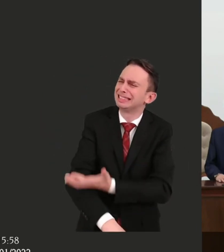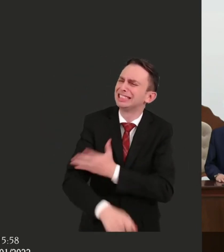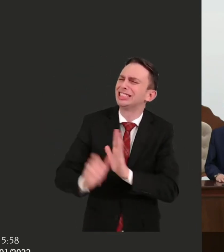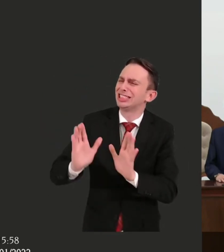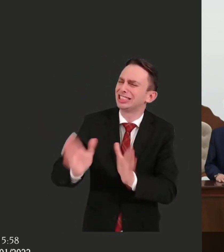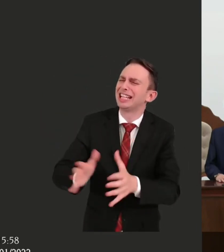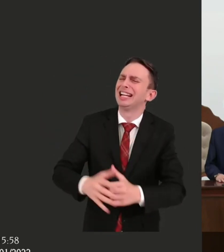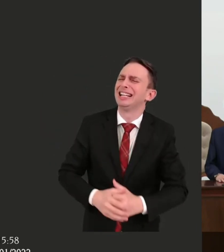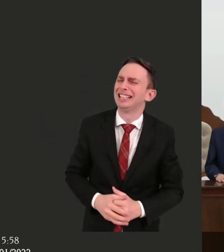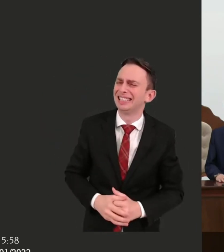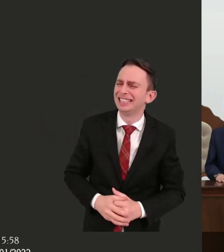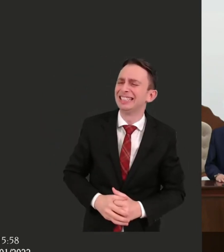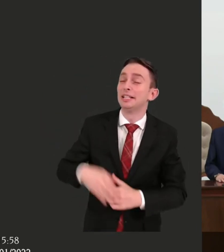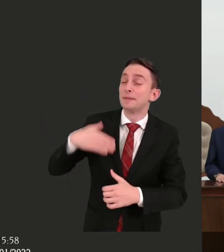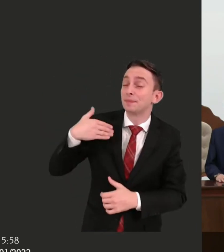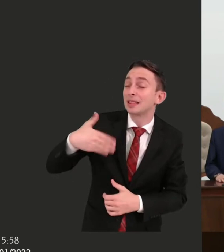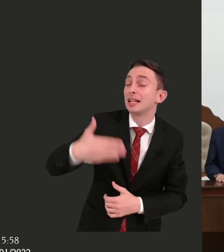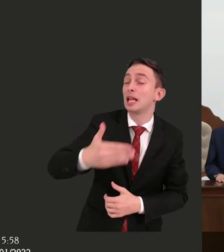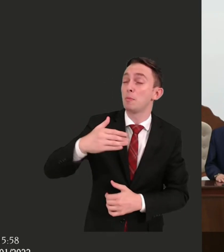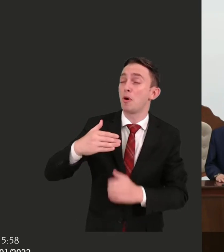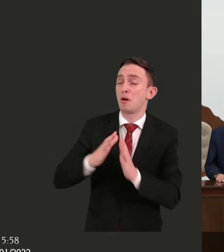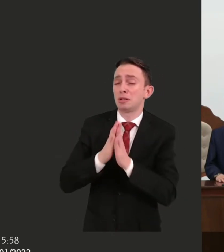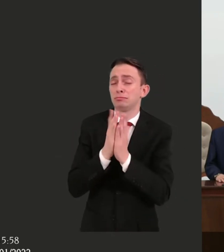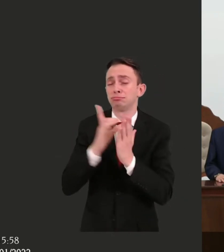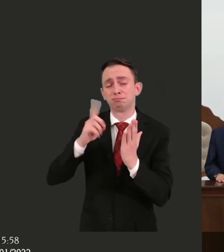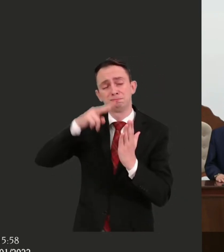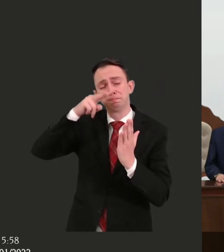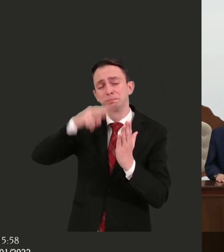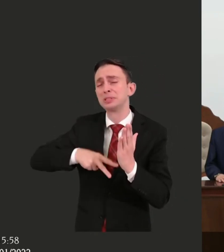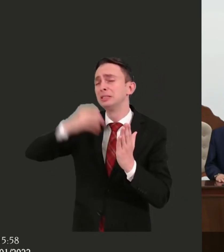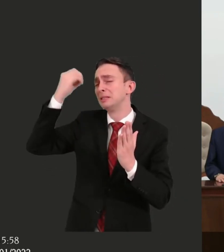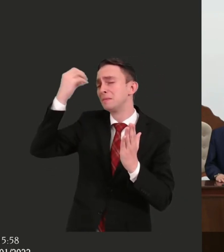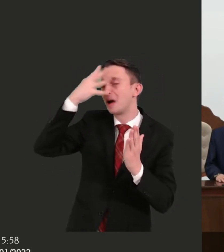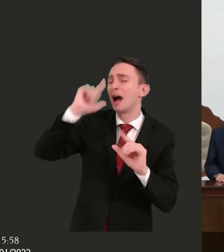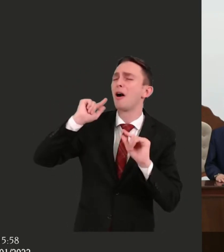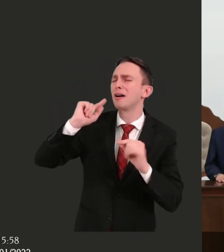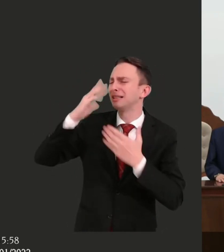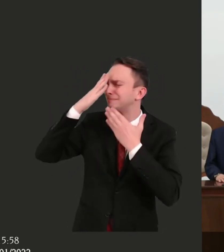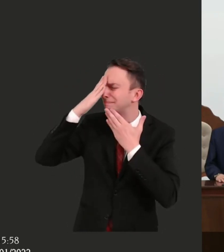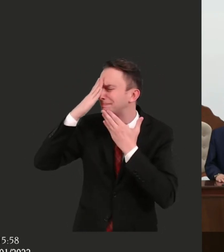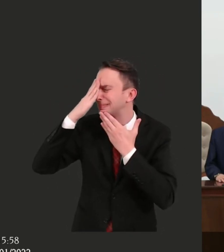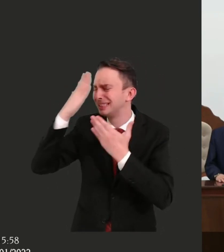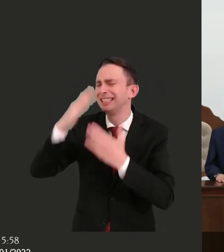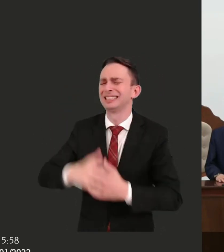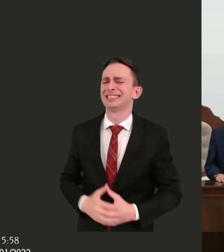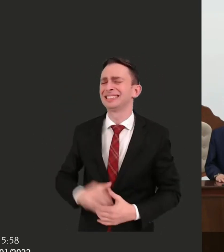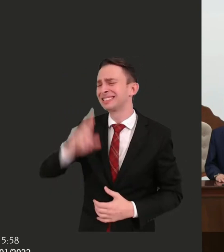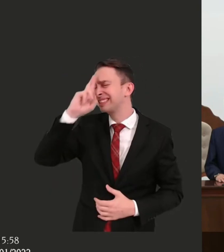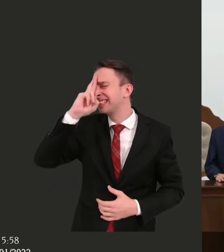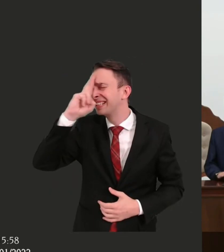pela revelação da tua palavra, que veio, Senhor, nos fortalecer,